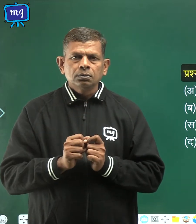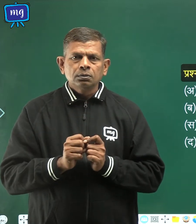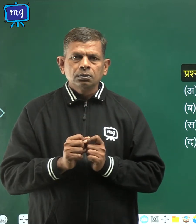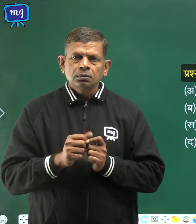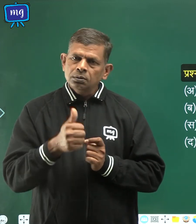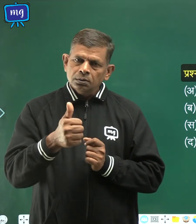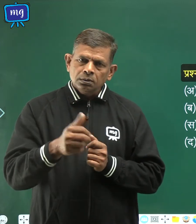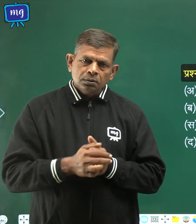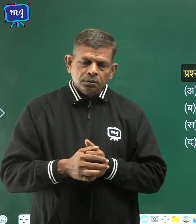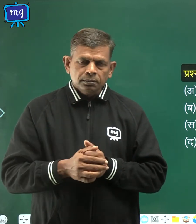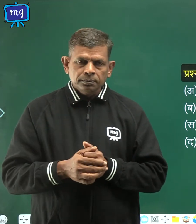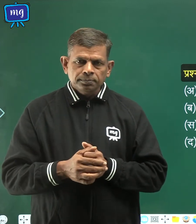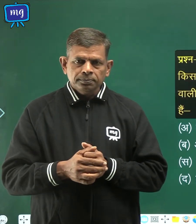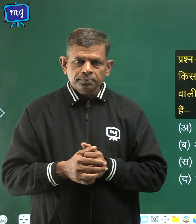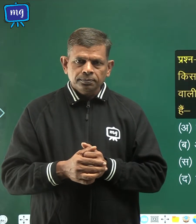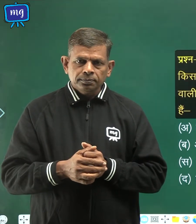ठीक है।